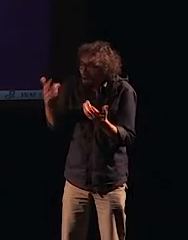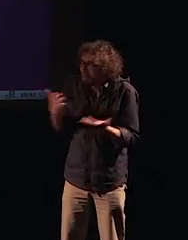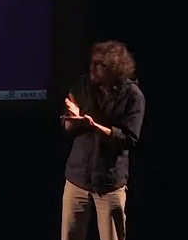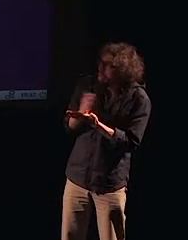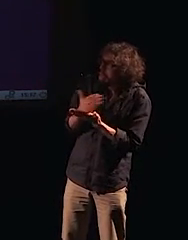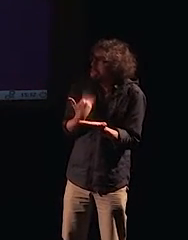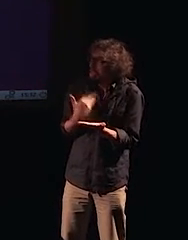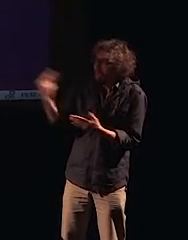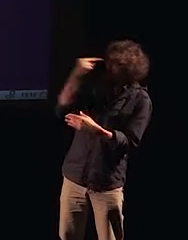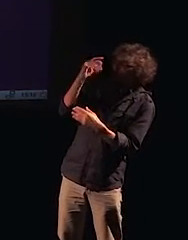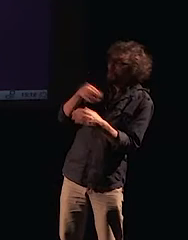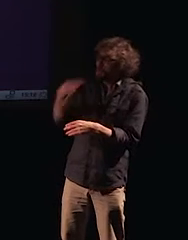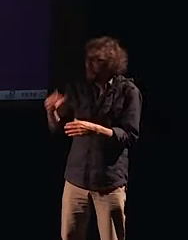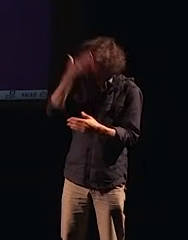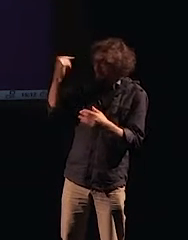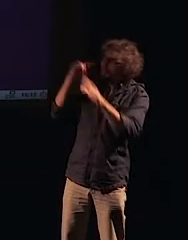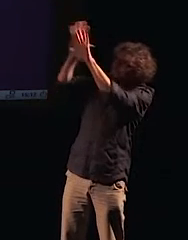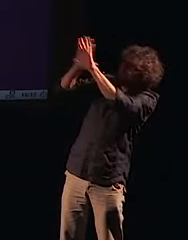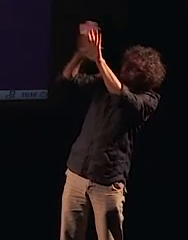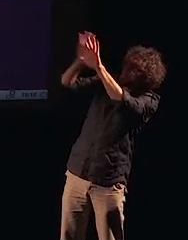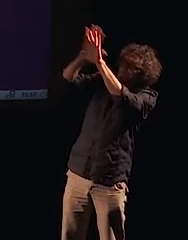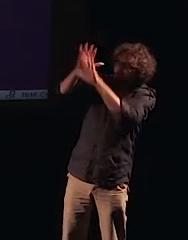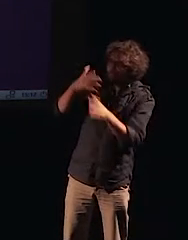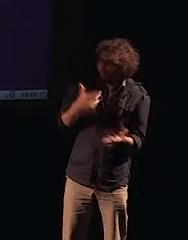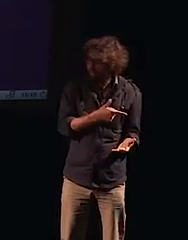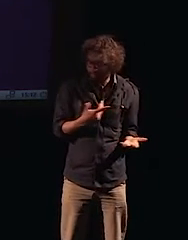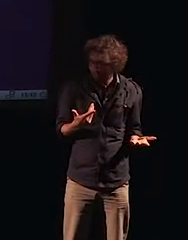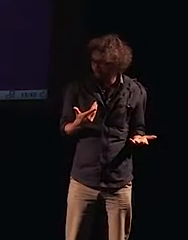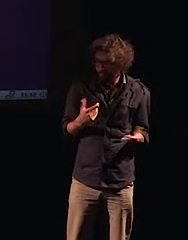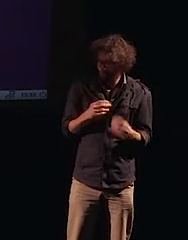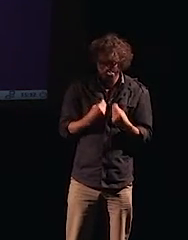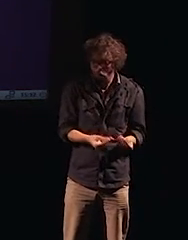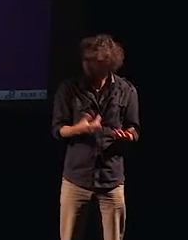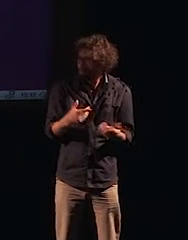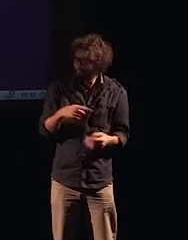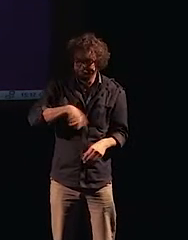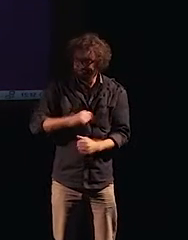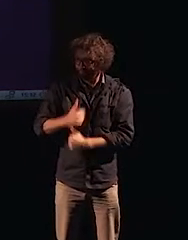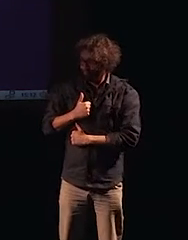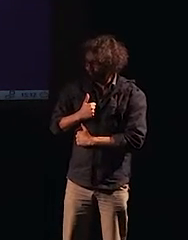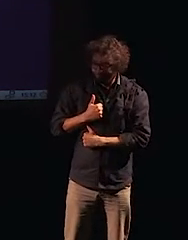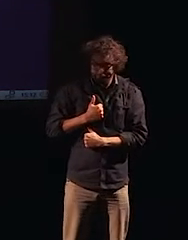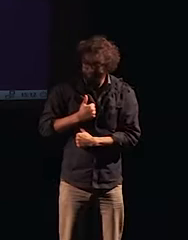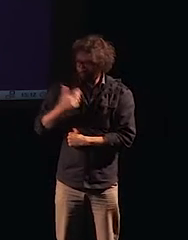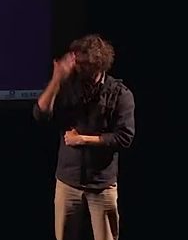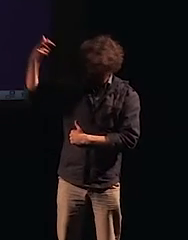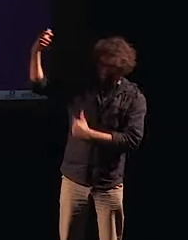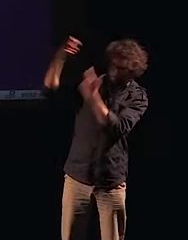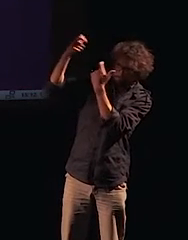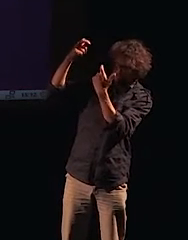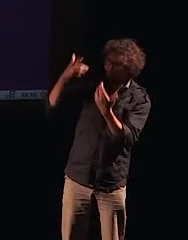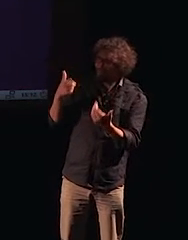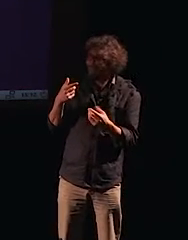crée un système de discipline qui fait qu'ils ne vont pas s'enfuir. Et en fait, ça fait des prisons très légères, du coup. C'est ce que dit Bentham, en fait, ce